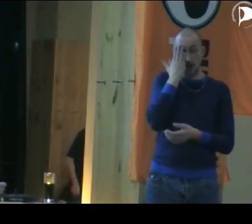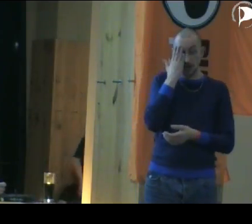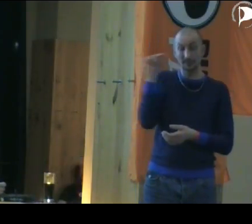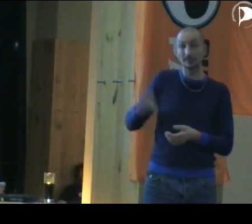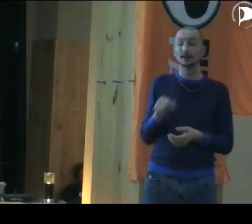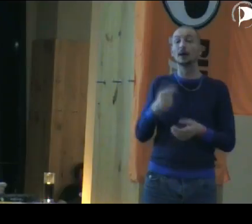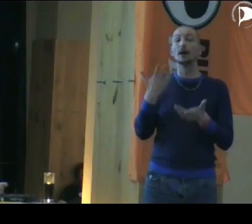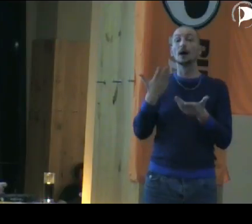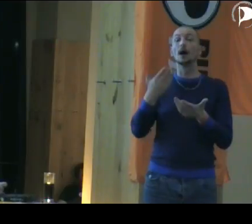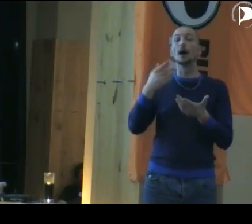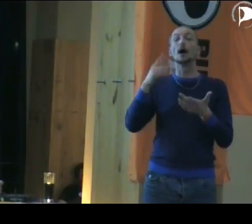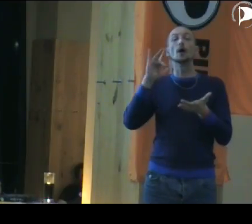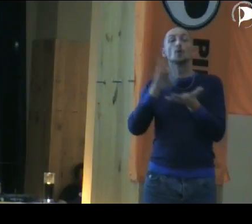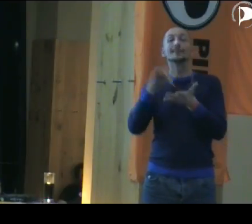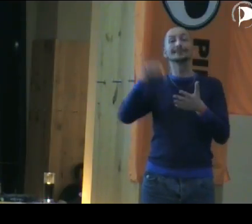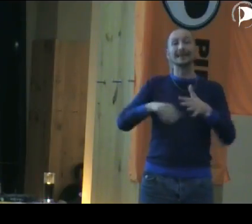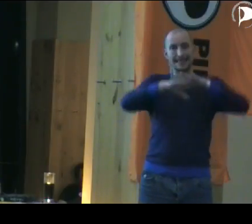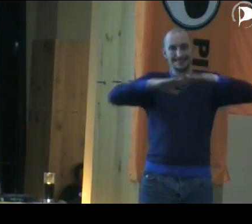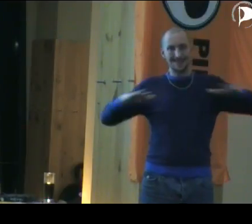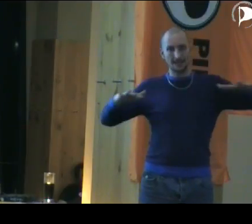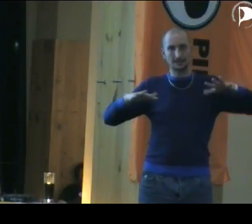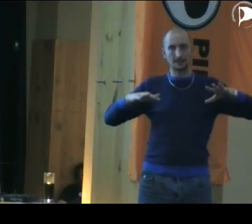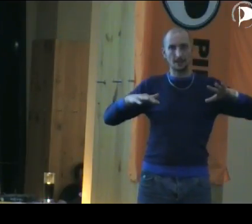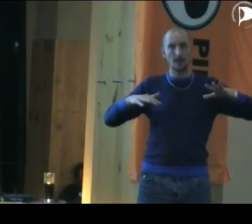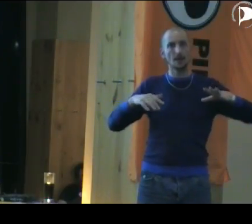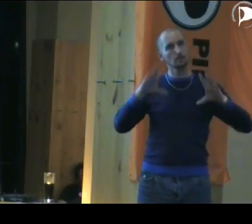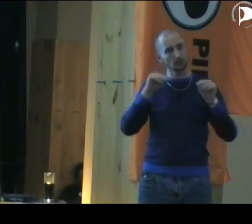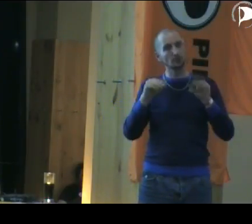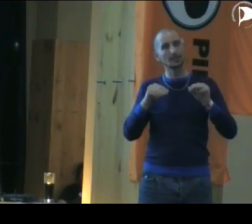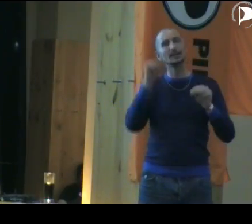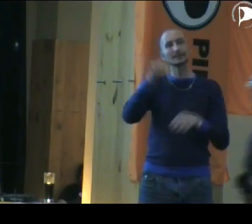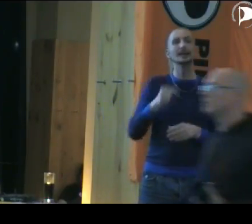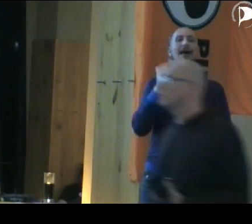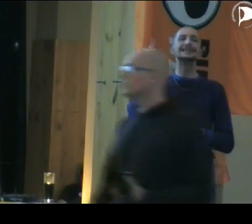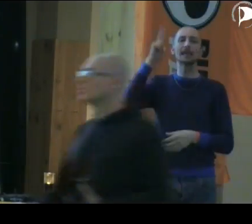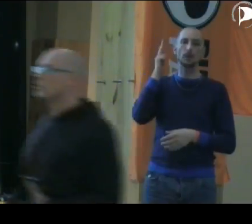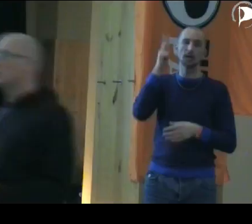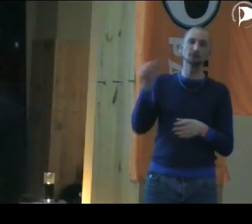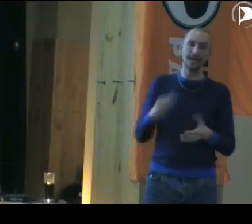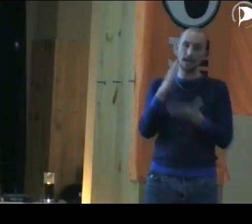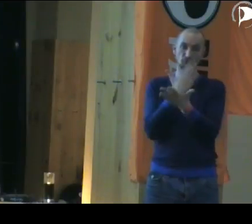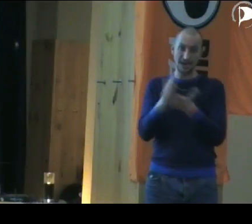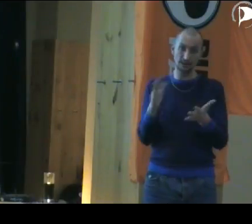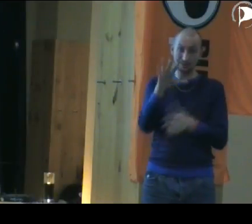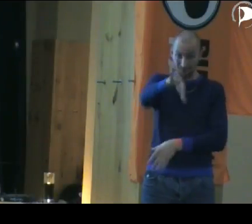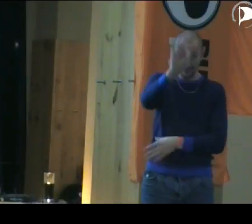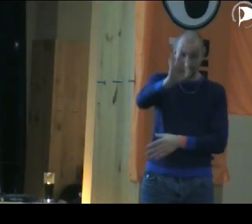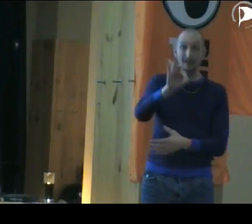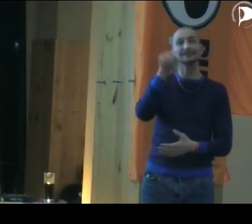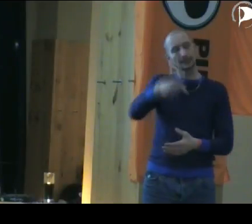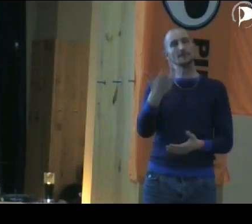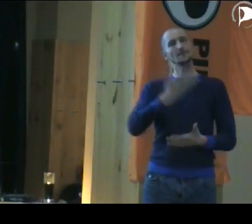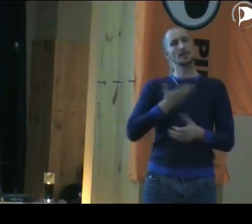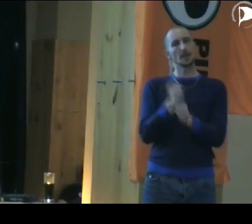nutzt um eine ganz andere art und weise der polizei der demokratischen entscheidungsfindung machen zu wollen